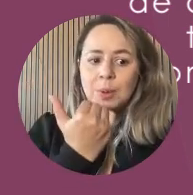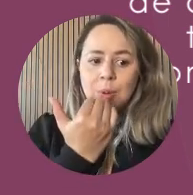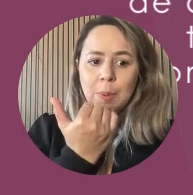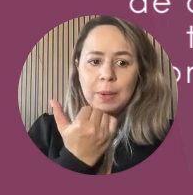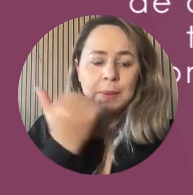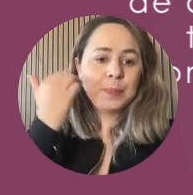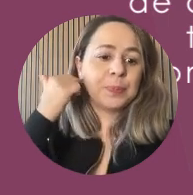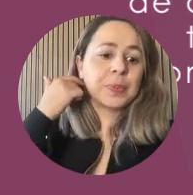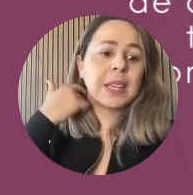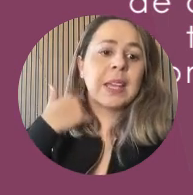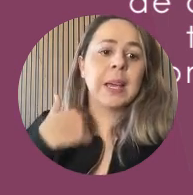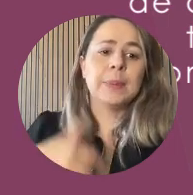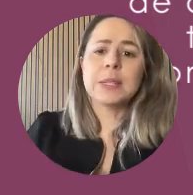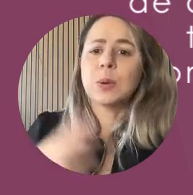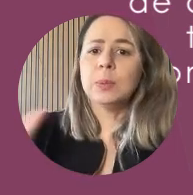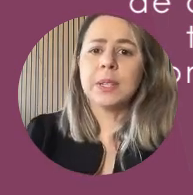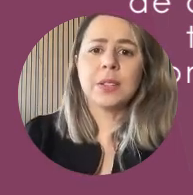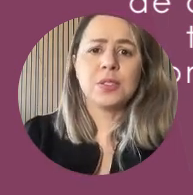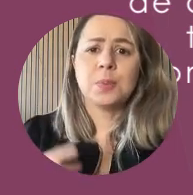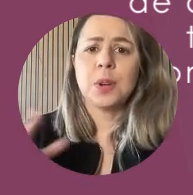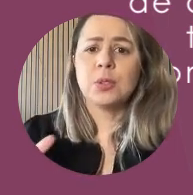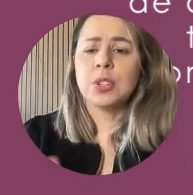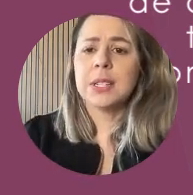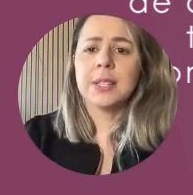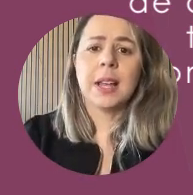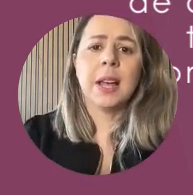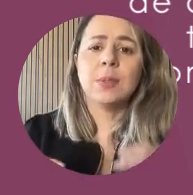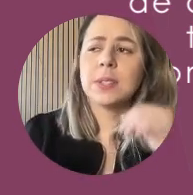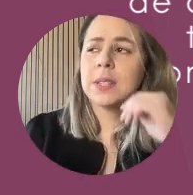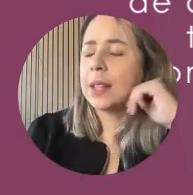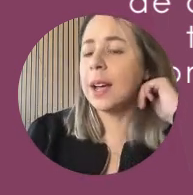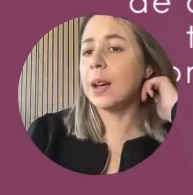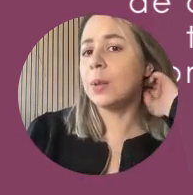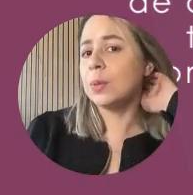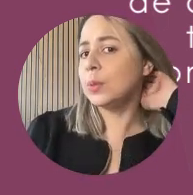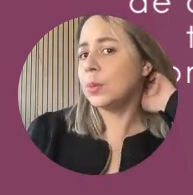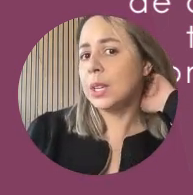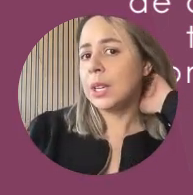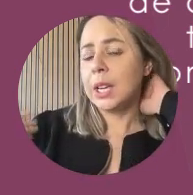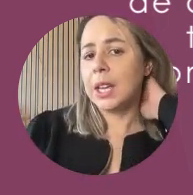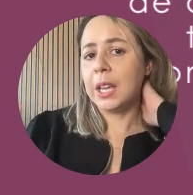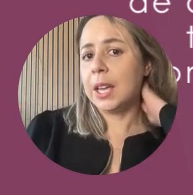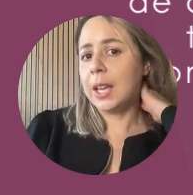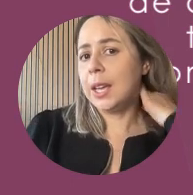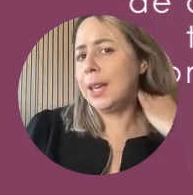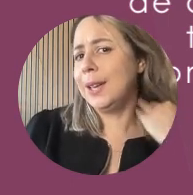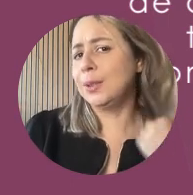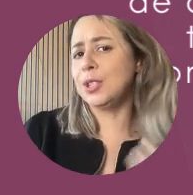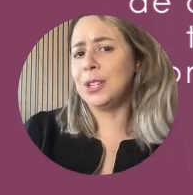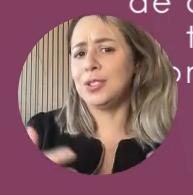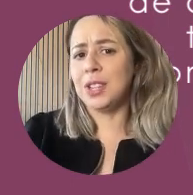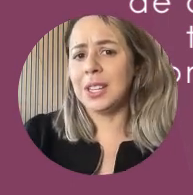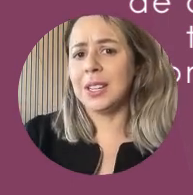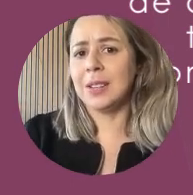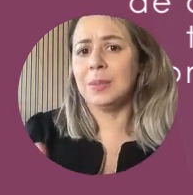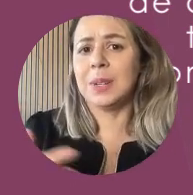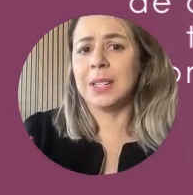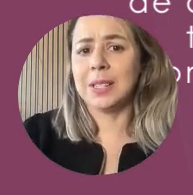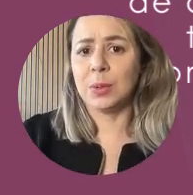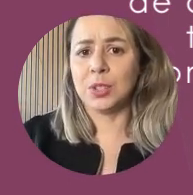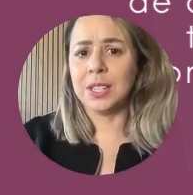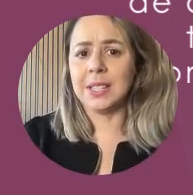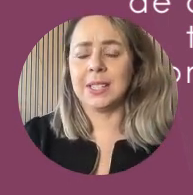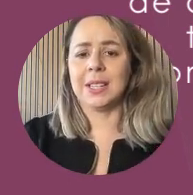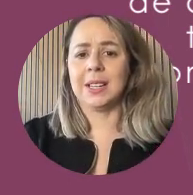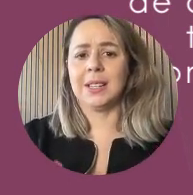Então, comer. Mas como que a gente pode utilizar o sinal no dia a dia com uma